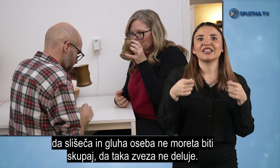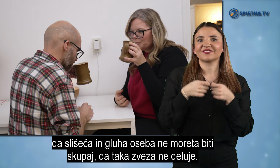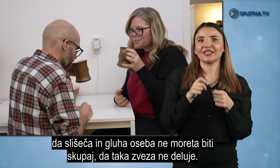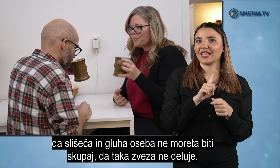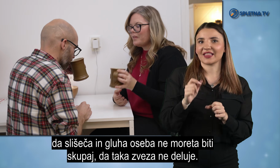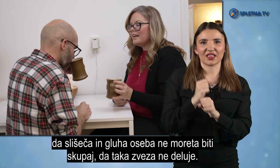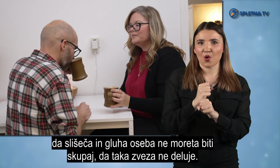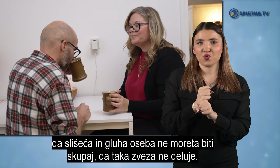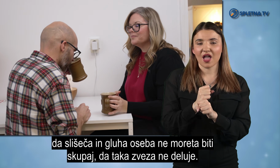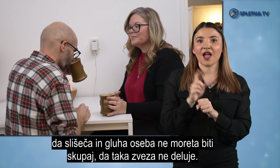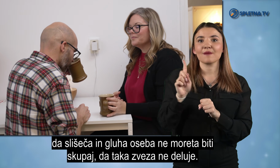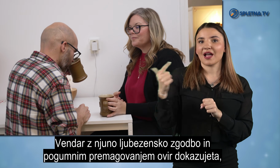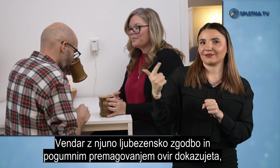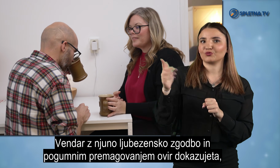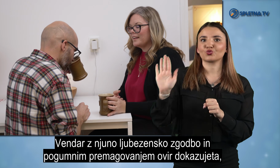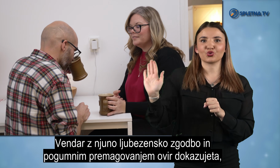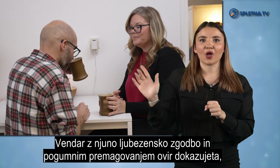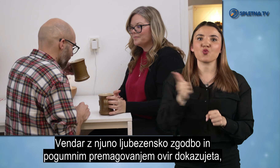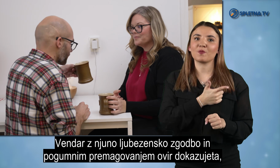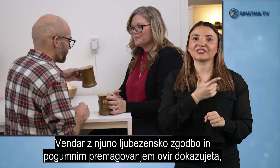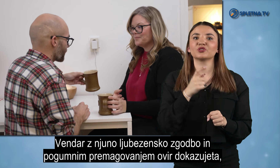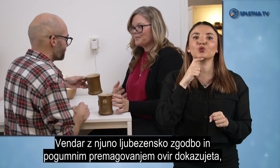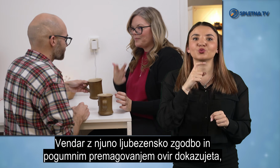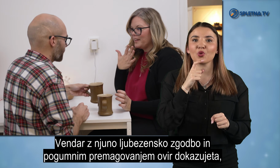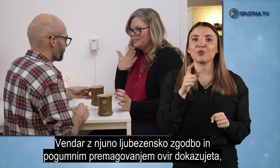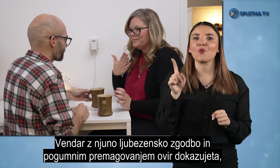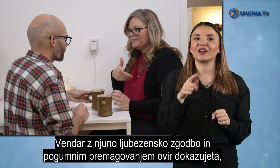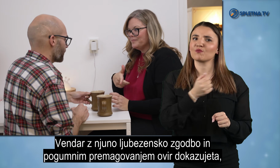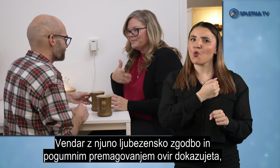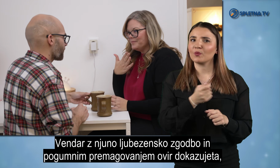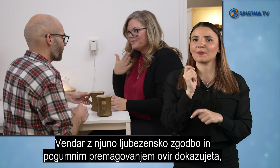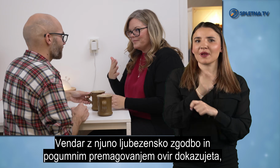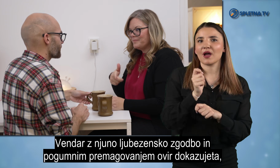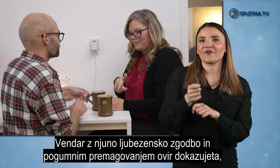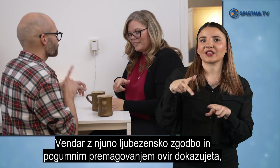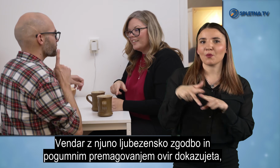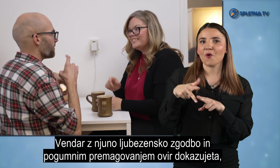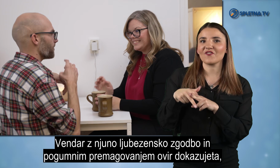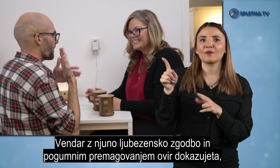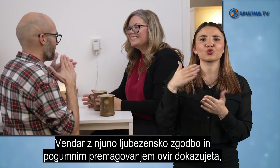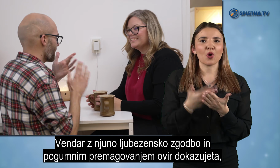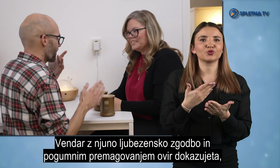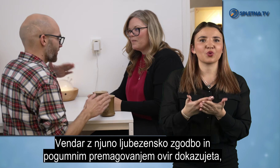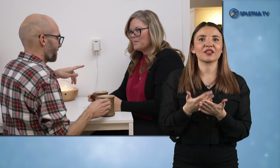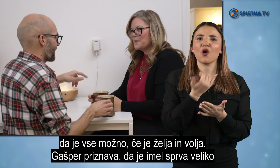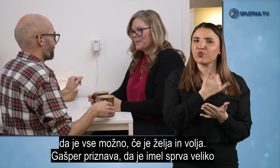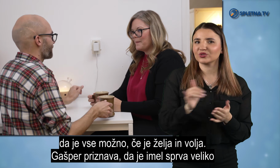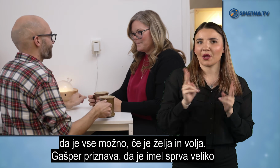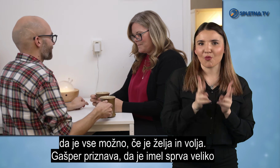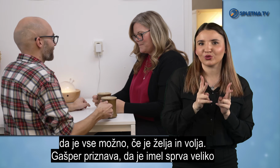zveza ne deluje. Vendar z njuno ljubezensko zgodbo in pogumnim premagovanjem ovir dokazujeta, da je vse možno, če je